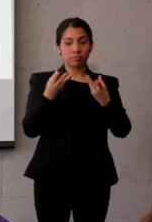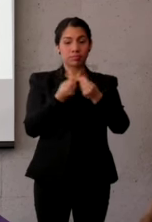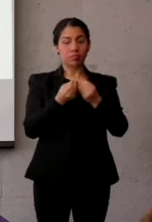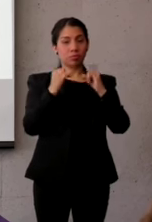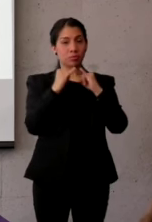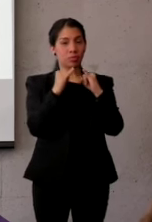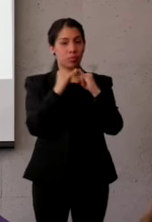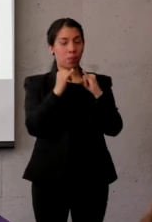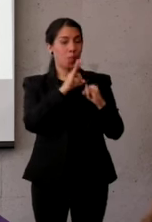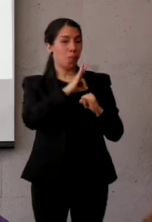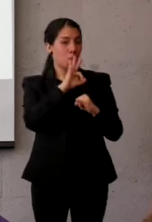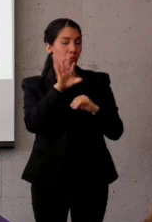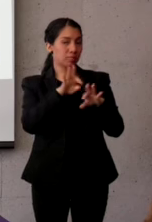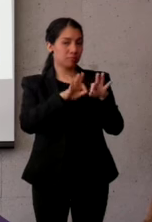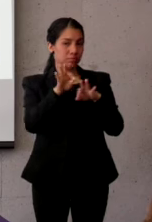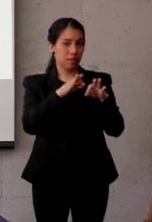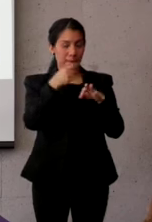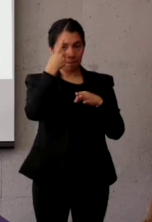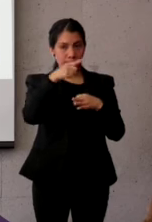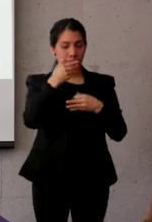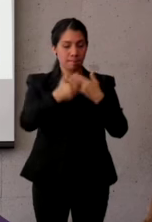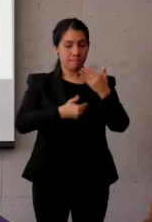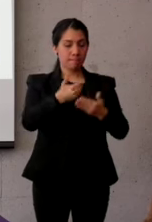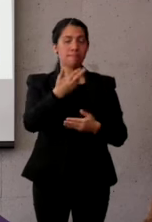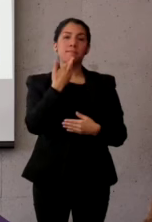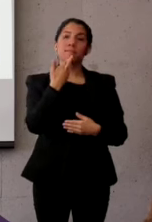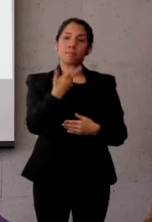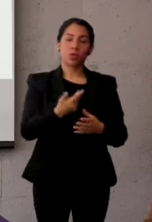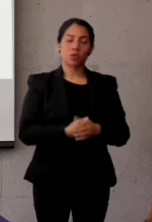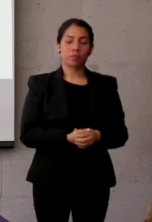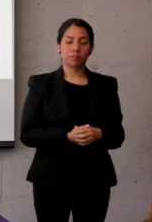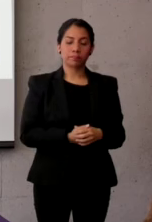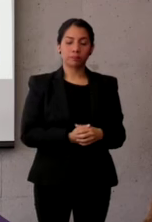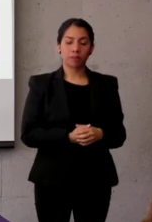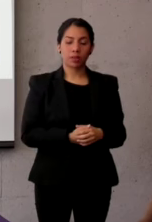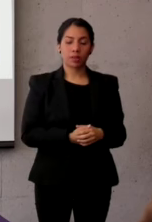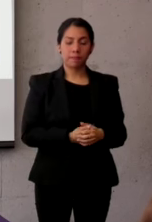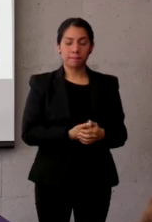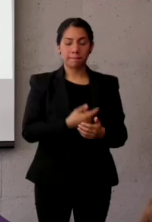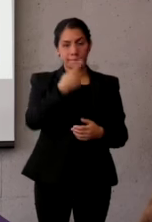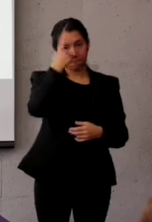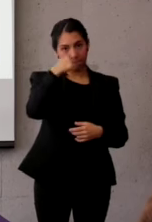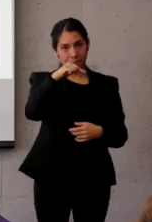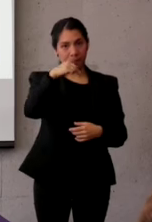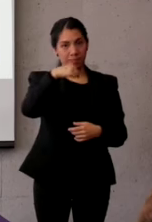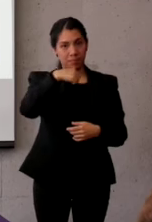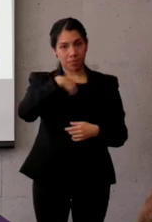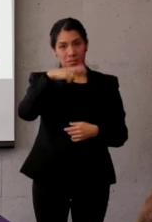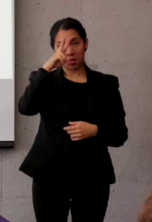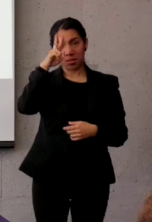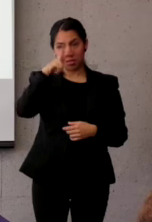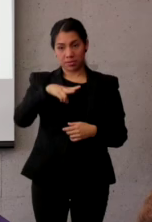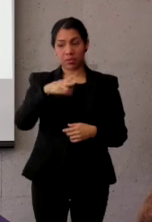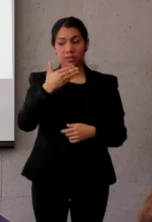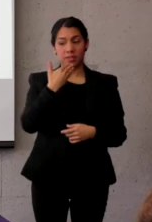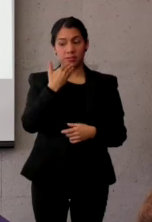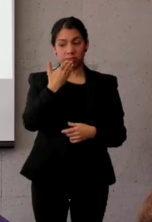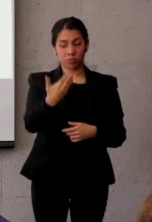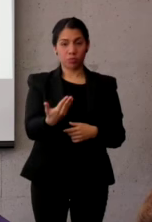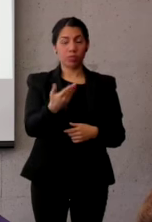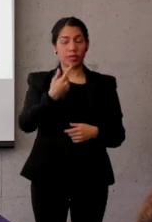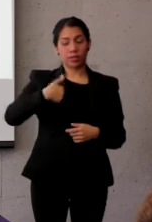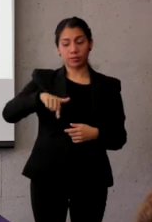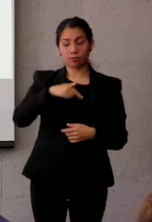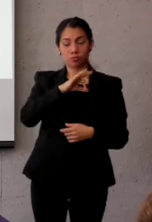fórmulas, ¿no? Entonces, la verdad es que para mí es muy pertinente, mucho, muy pertinente el que estemos firmando